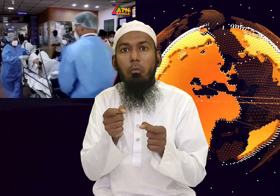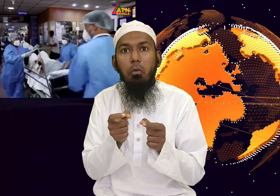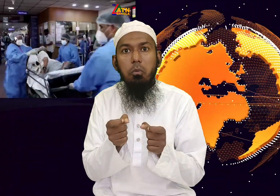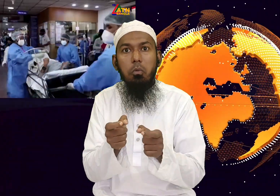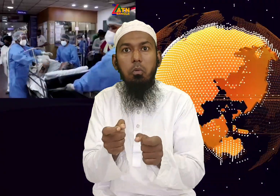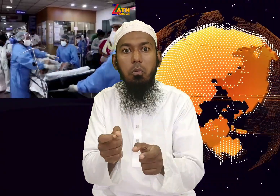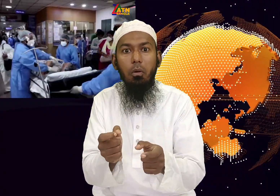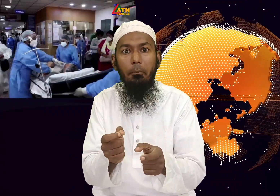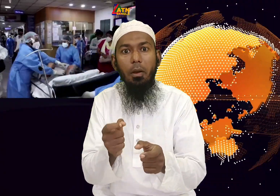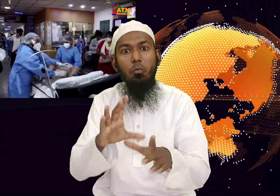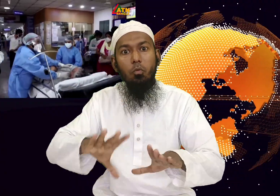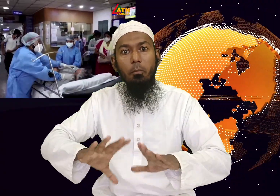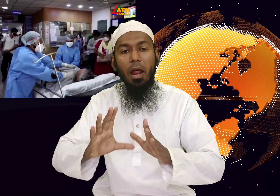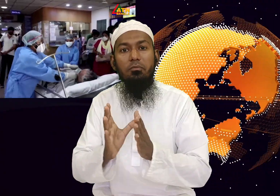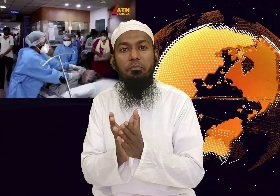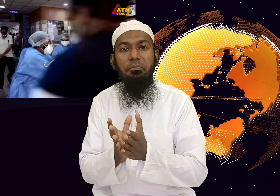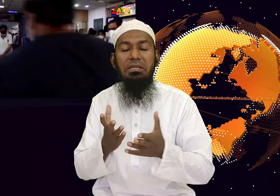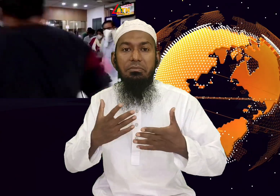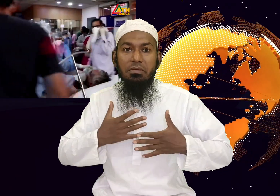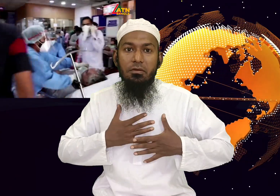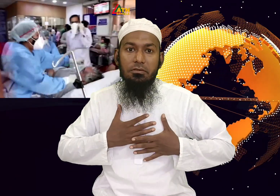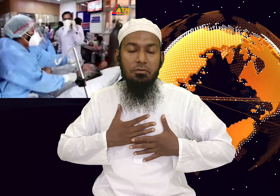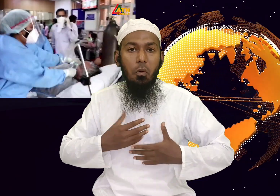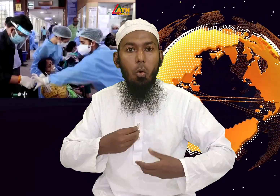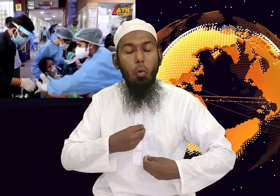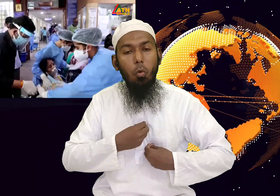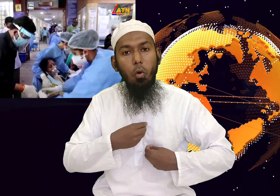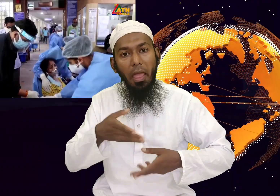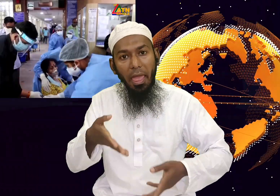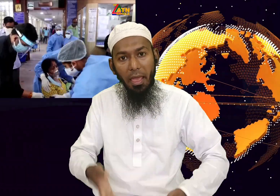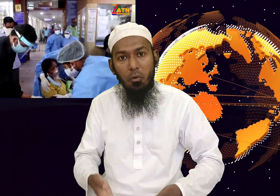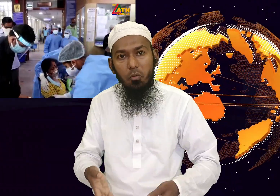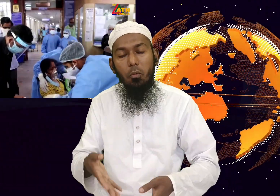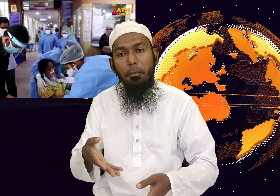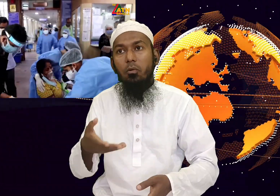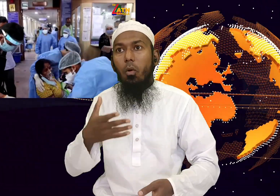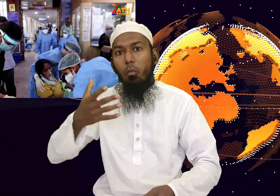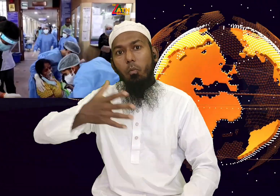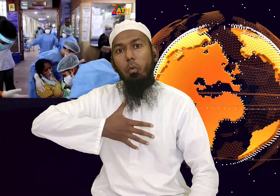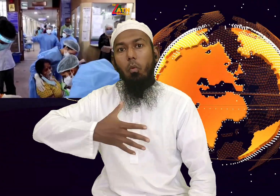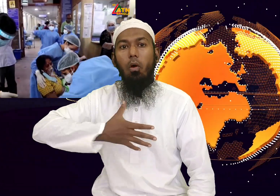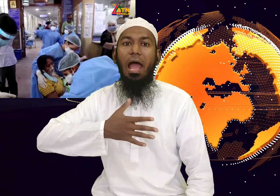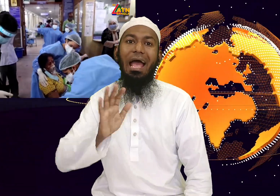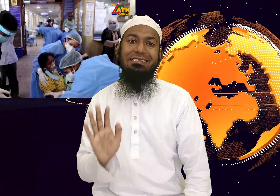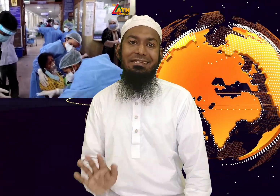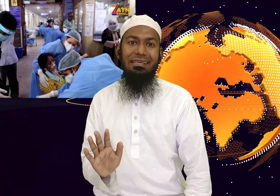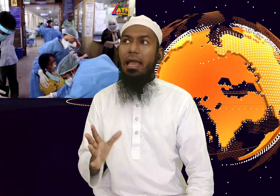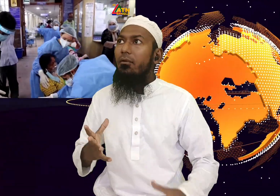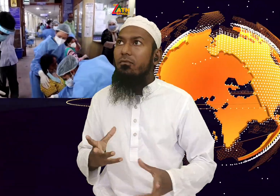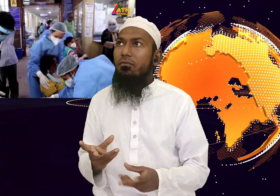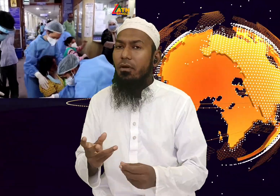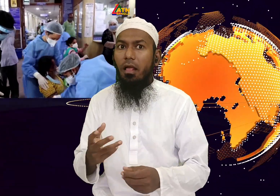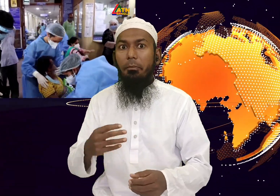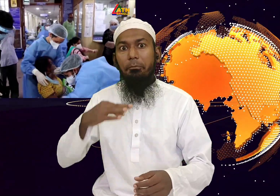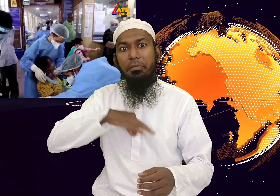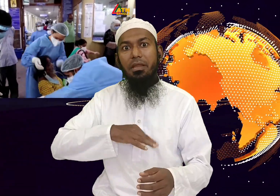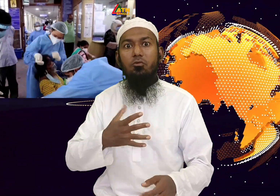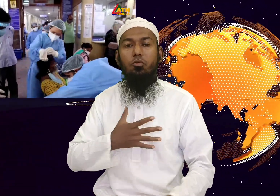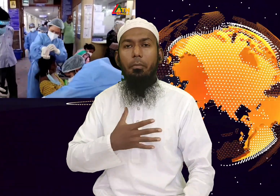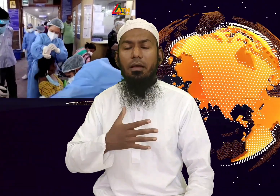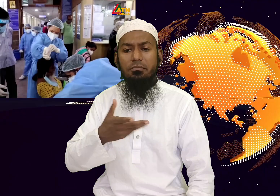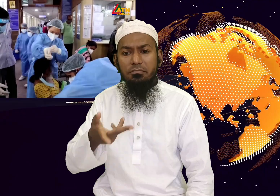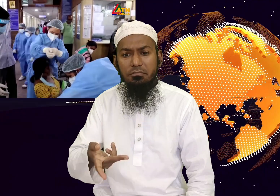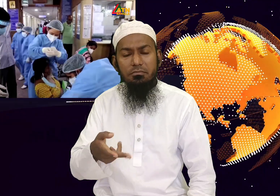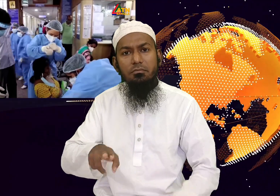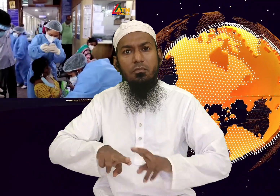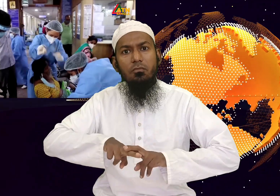স্বাভাবিক জীবন ফিরলেও করোনার আশঙ্কা পুরোপুরি শেষ হয়নি, আর সেই শঙ্কাই যেন আবার নতুন করে মাথাচাড়া দিয়ে উঠছে। নতুন